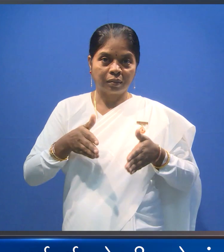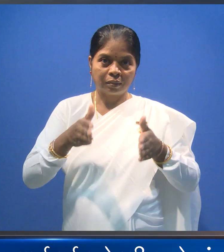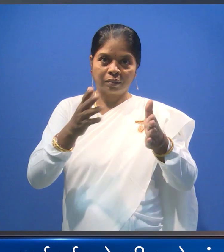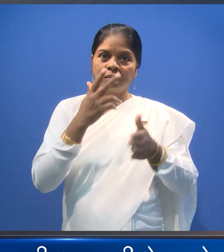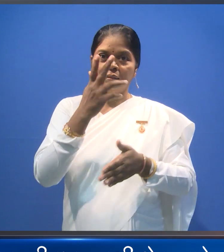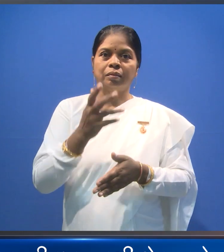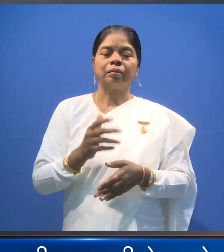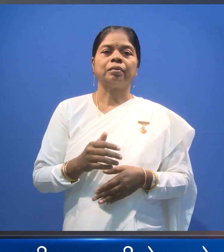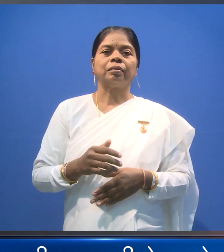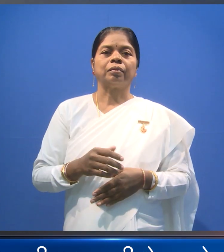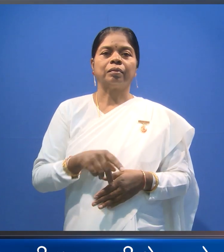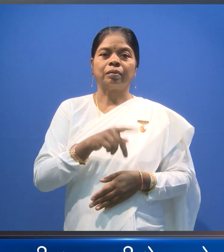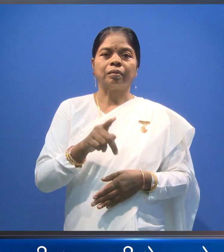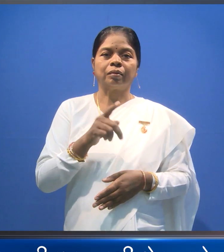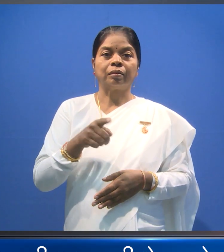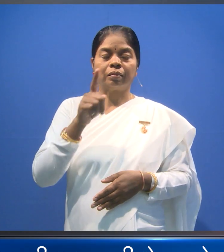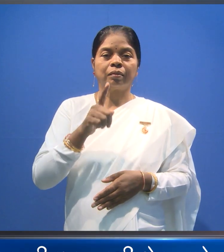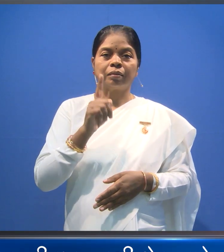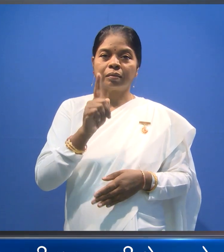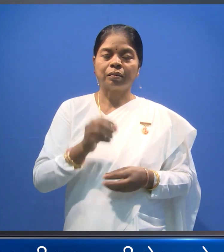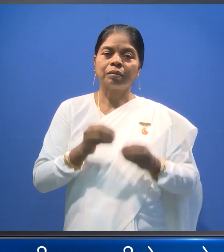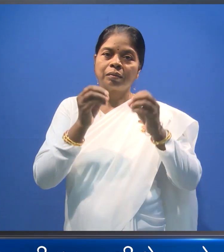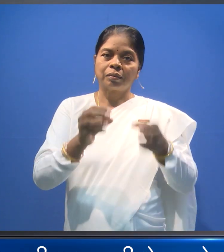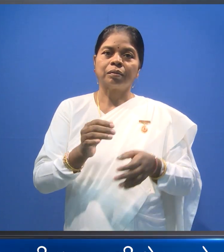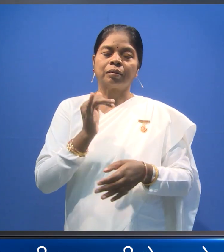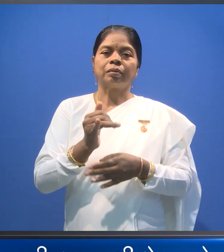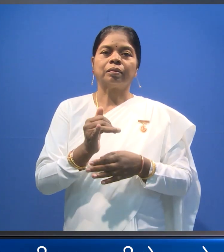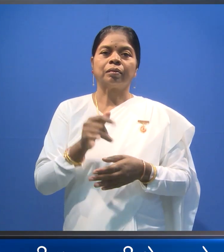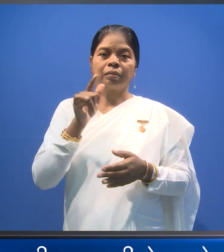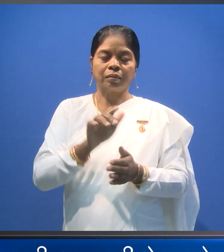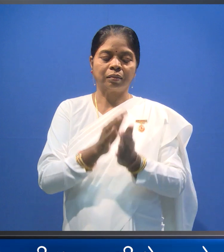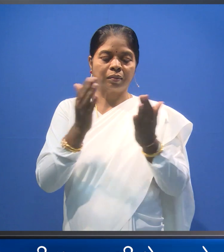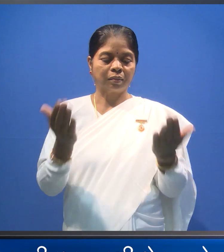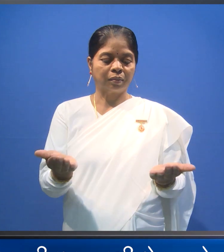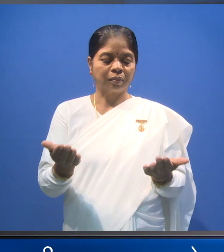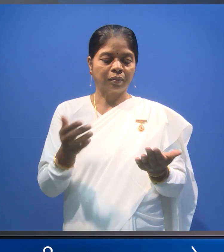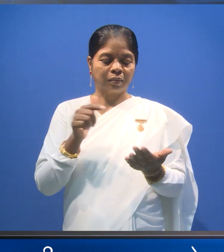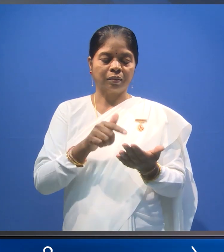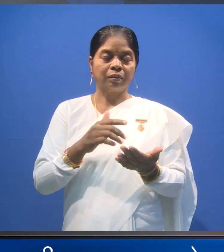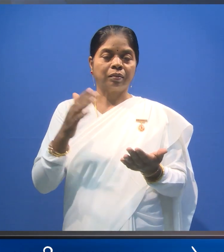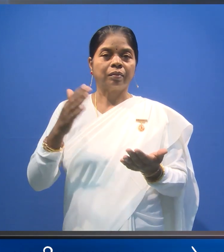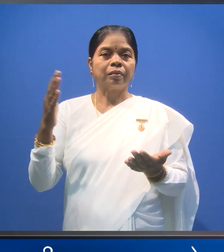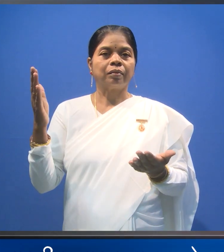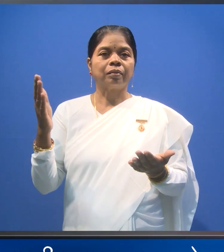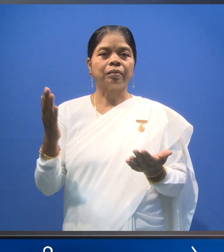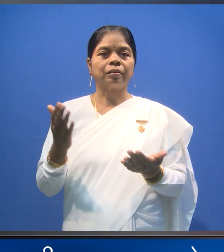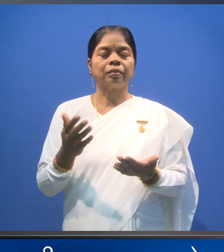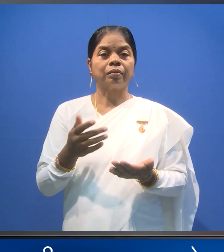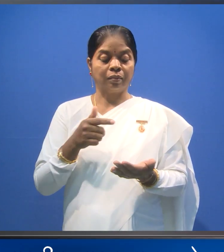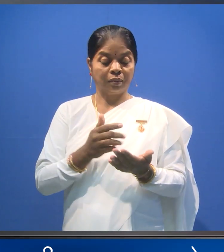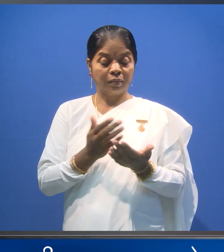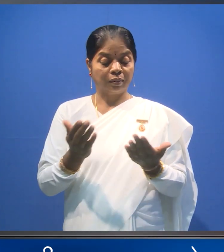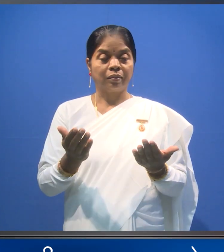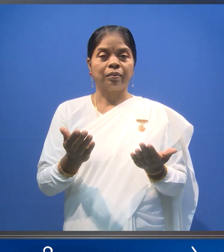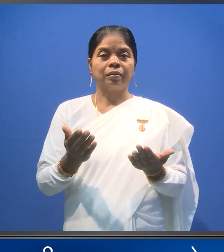राहते. पुस्तक ही एक अशी भेट आहे जे जितका वेळा उघडू तितके जास्तीत जास्त वाचक ते